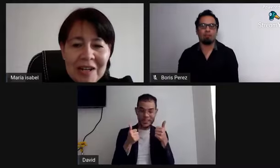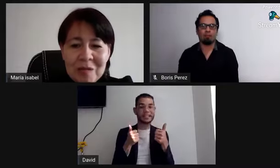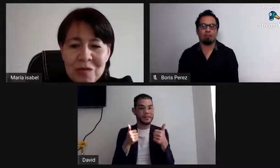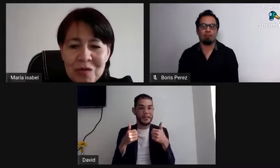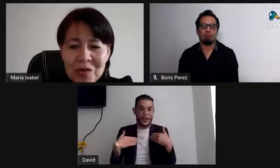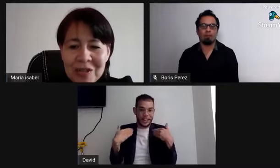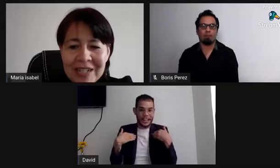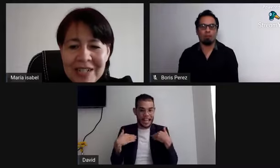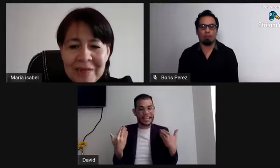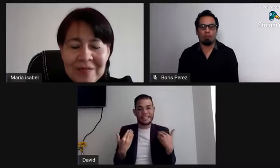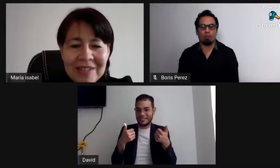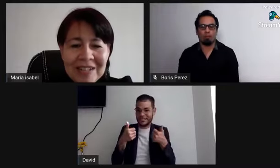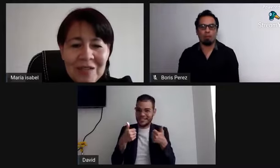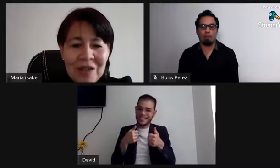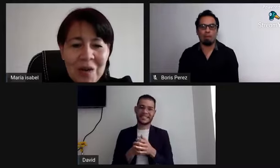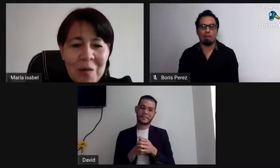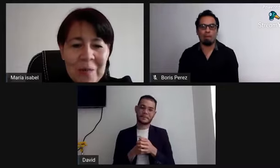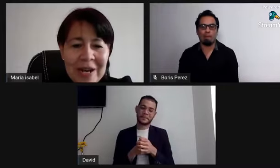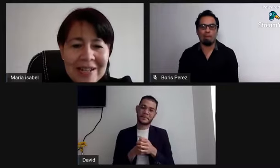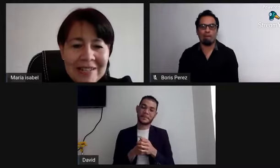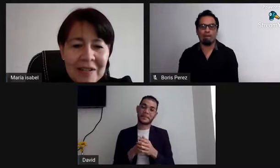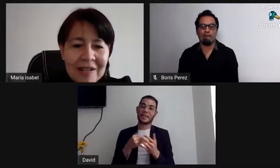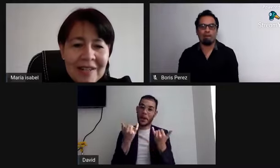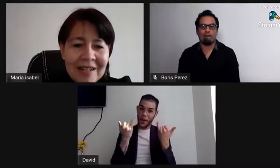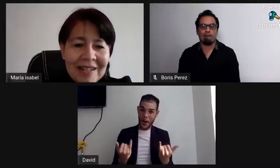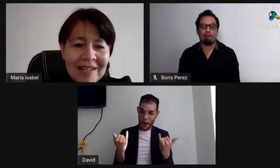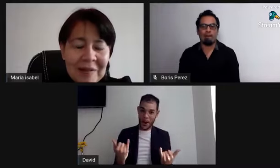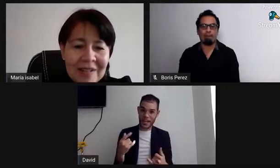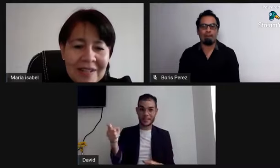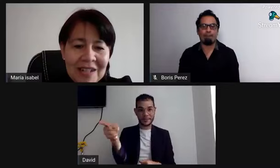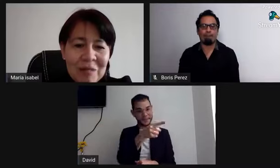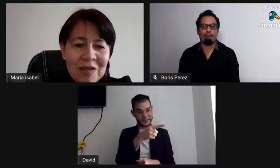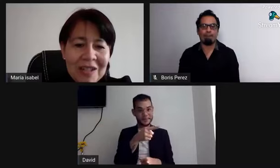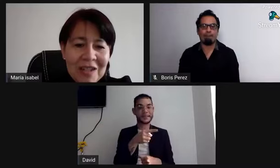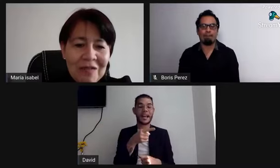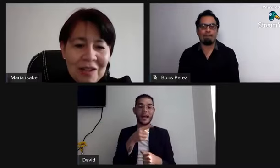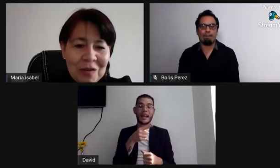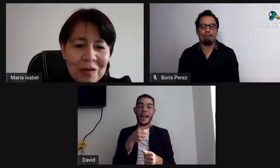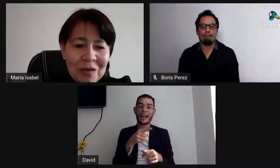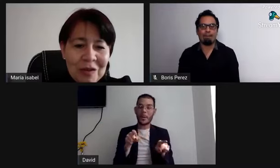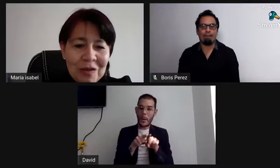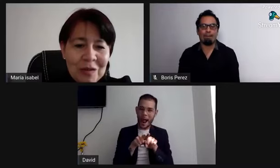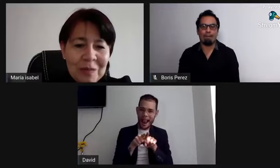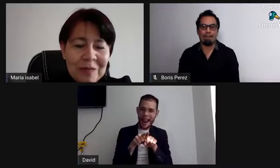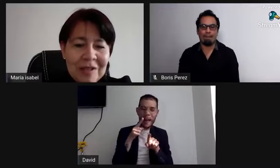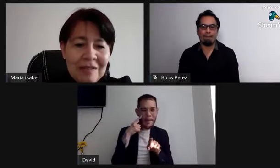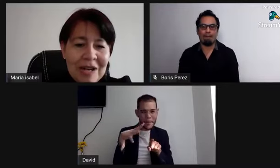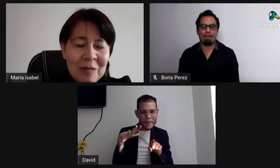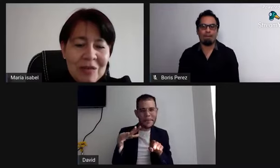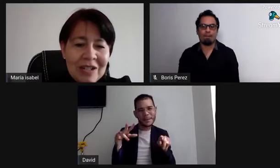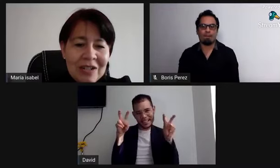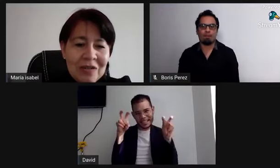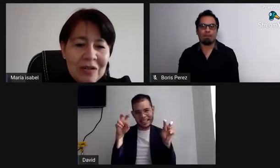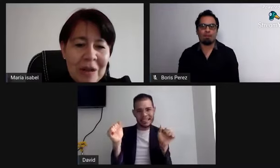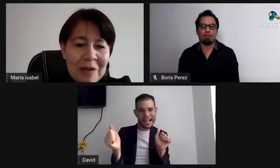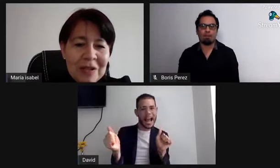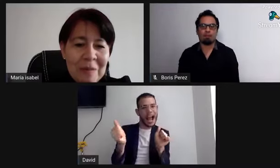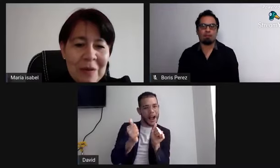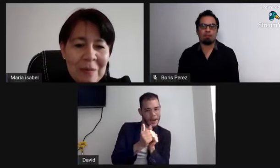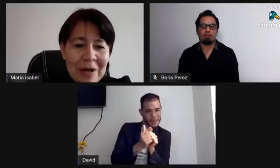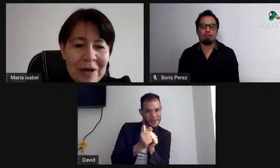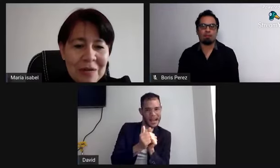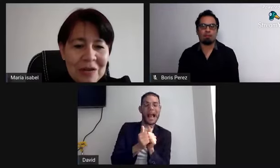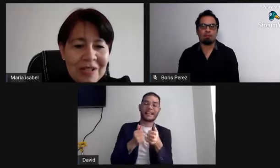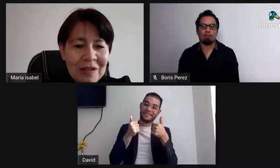nos alegra mucho que nos acompañen, de verdad que es muy satisfactorio cuando trabajamos en estos temas